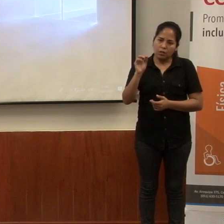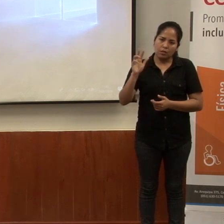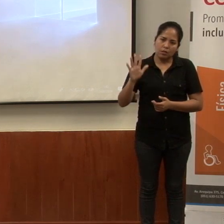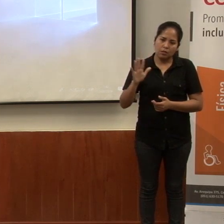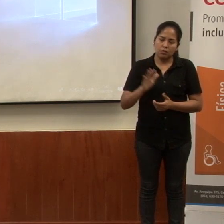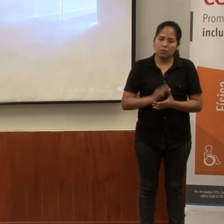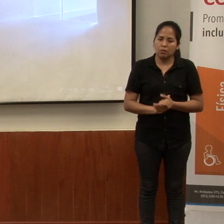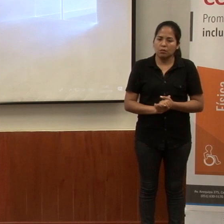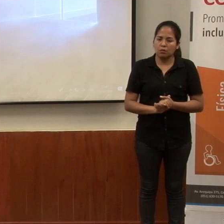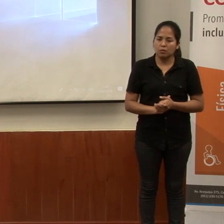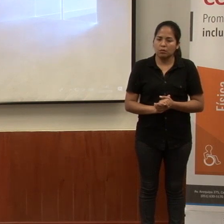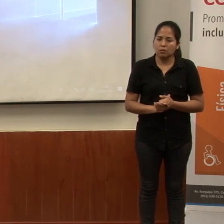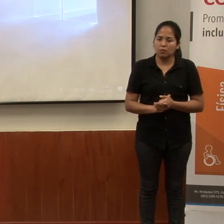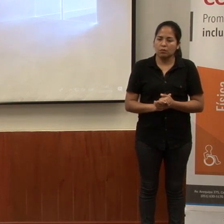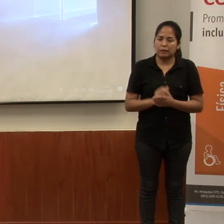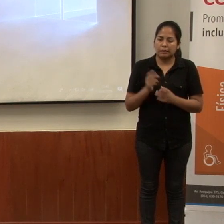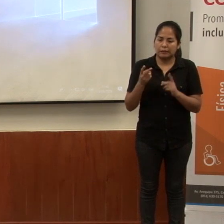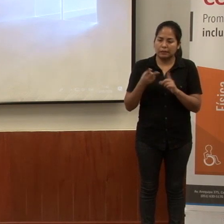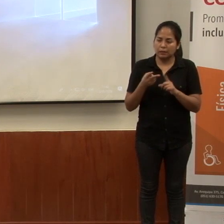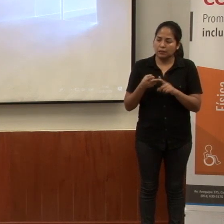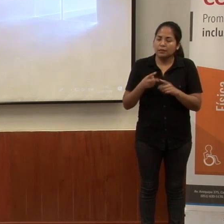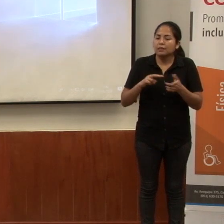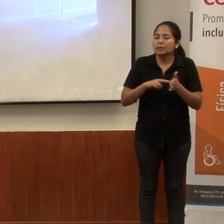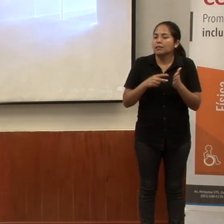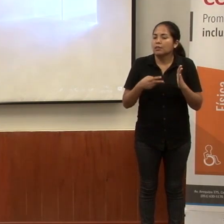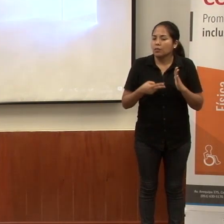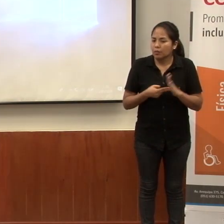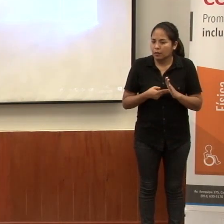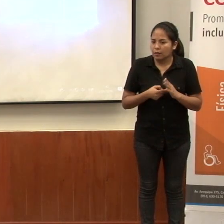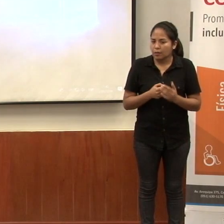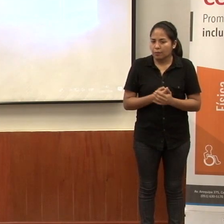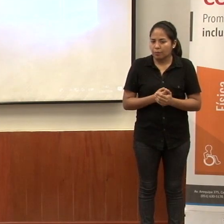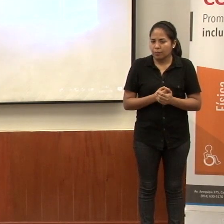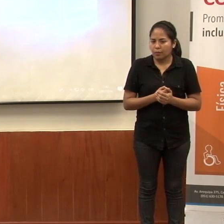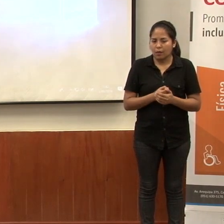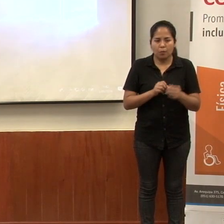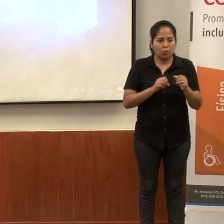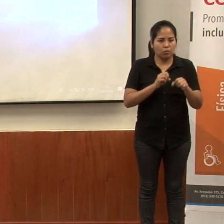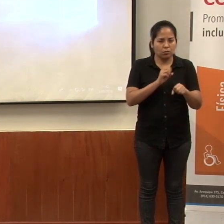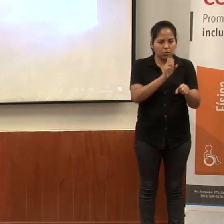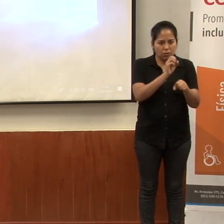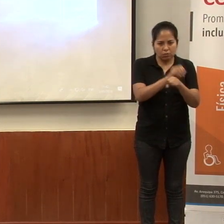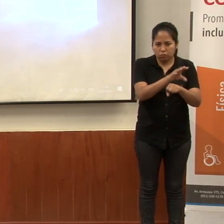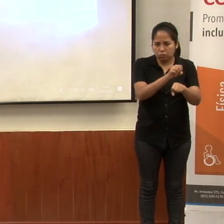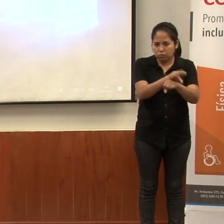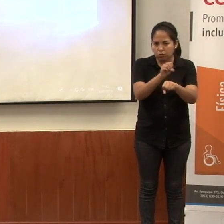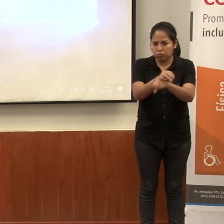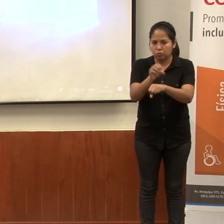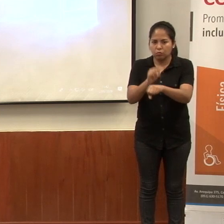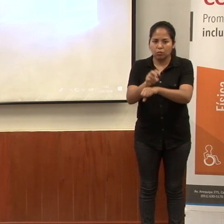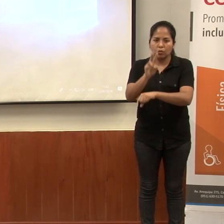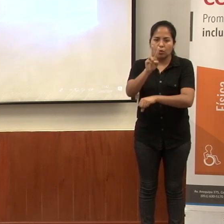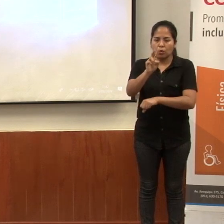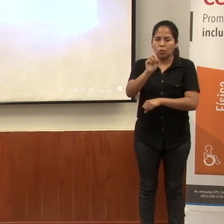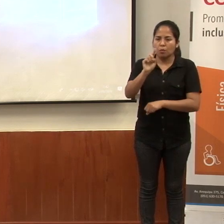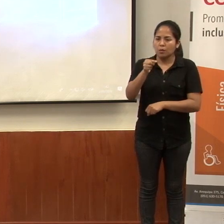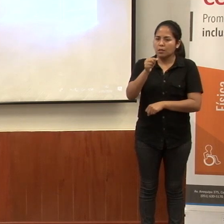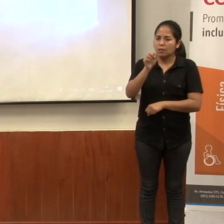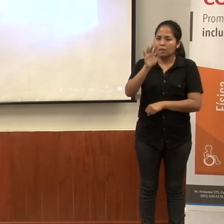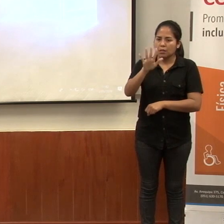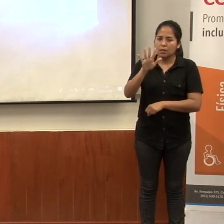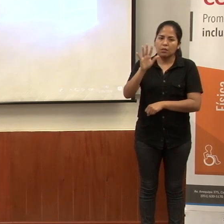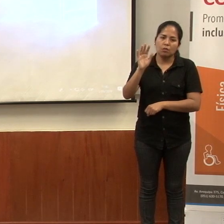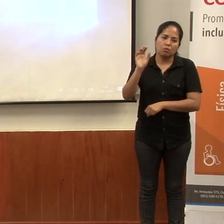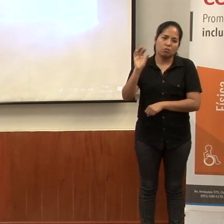1. 2. Eso ha significado que hayamos capacitado a más de 2.500 médicos, de las cuales